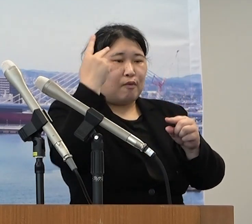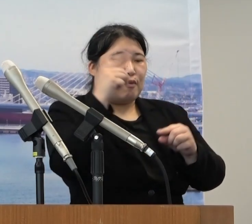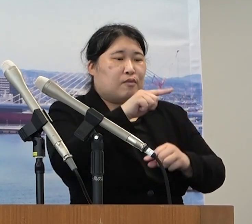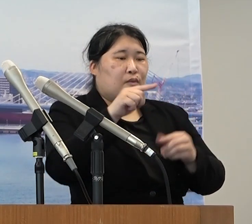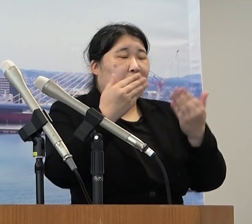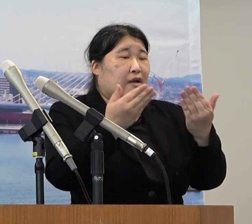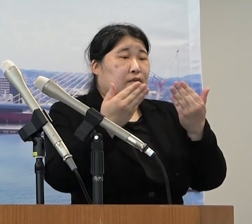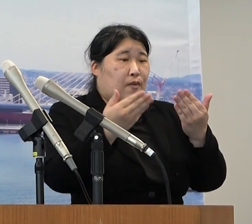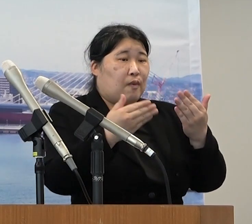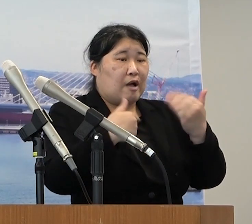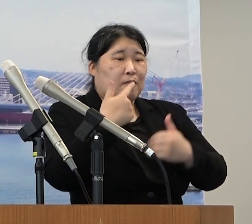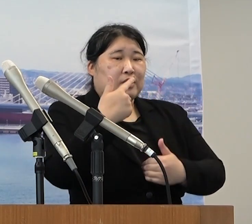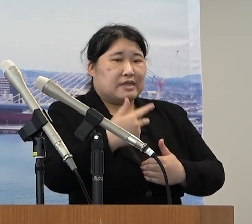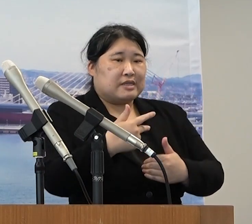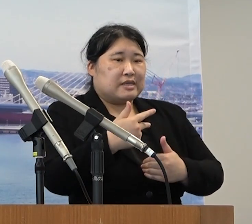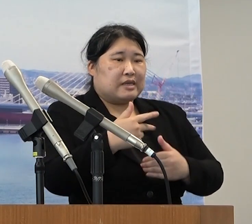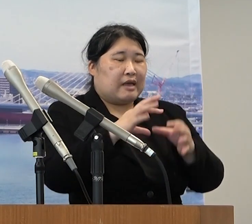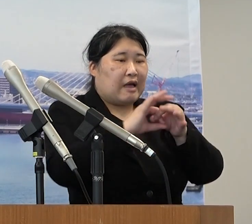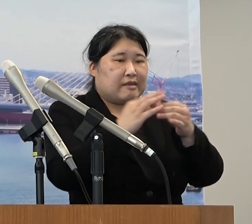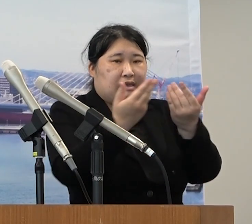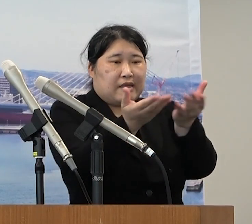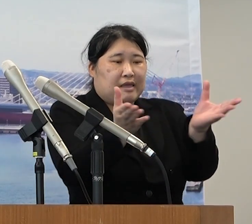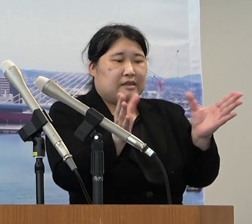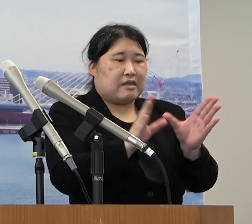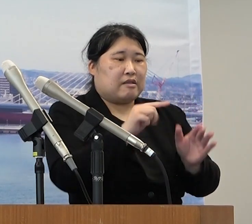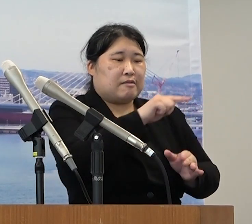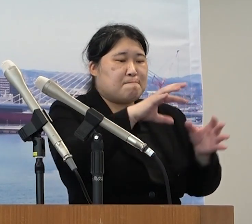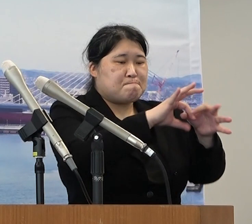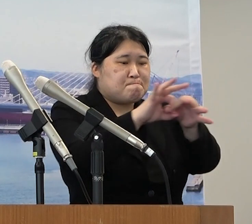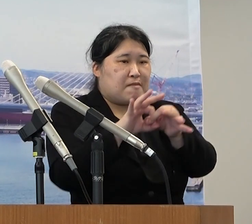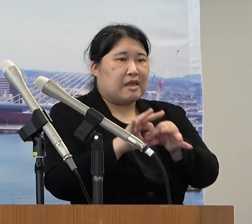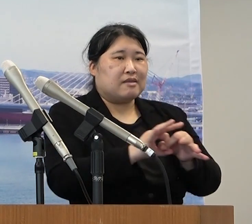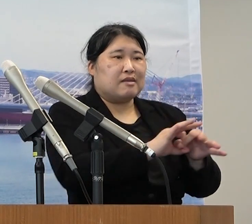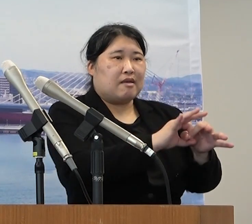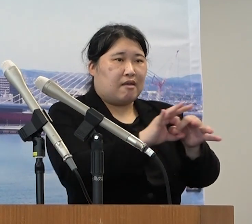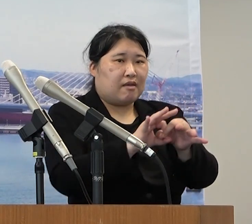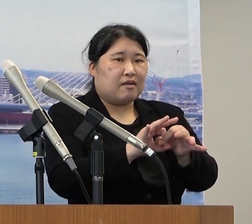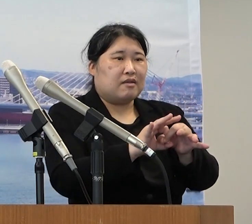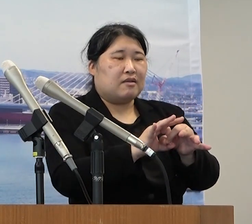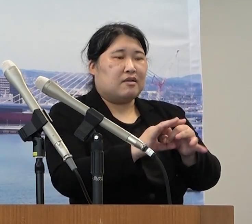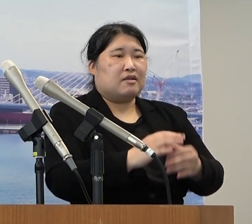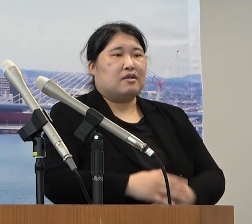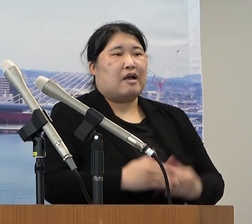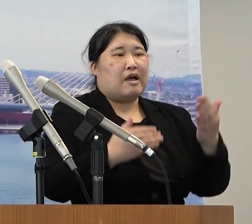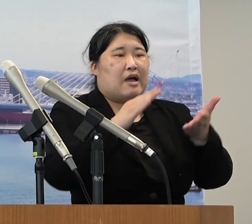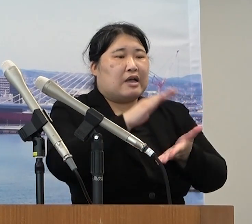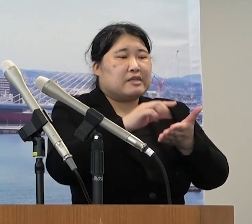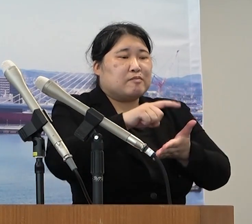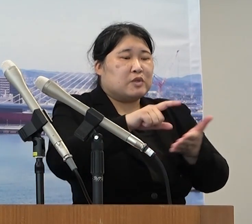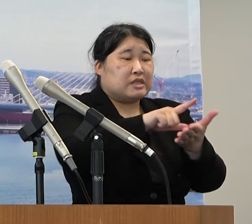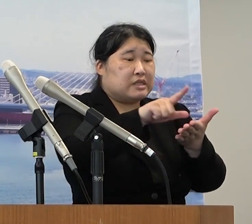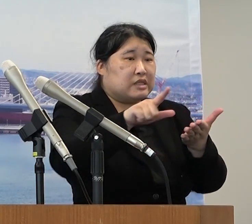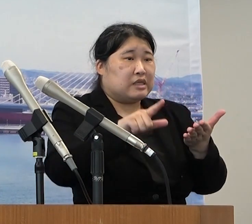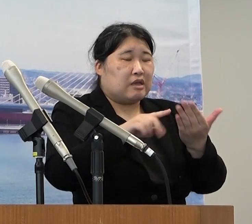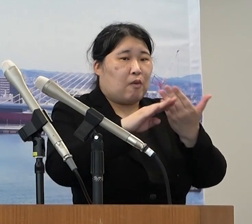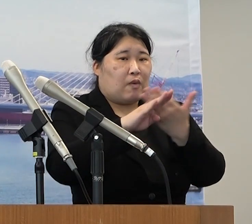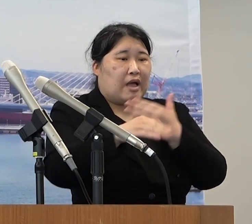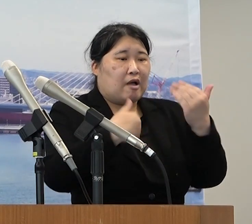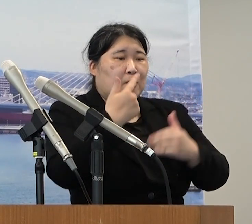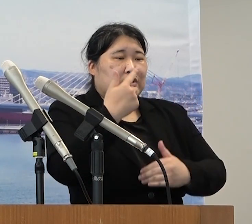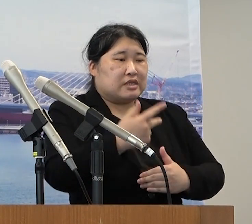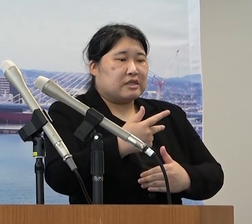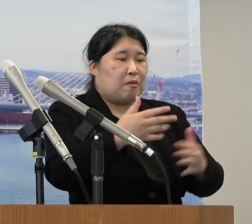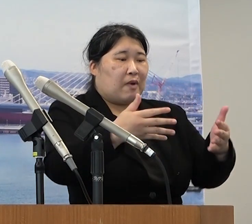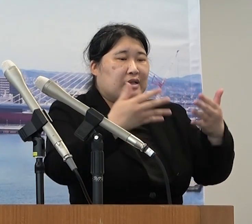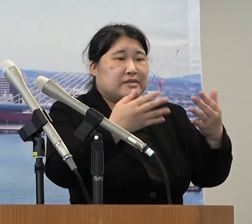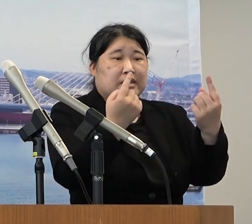と本市など関係団体等が連携し、浅虫地区をはじめとする本市の活性